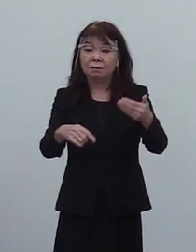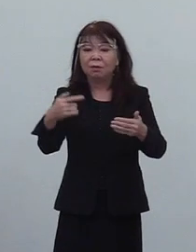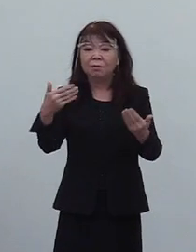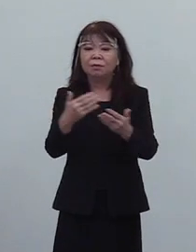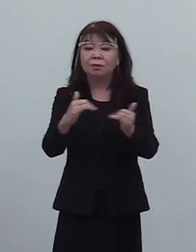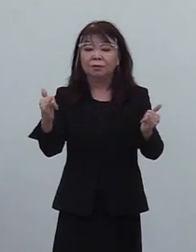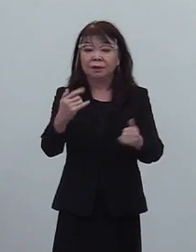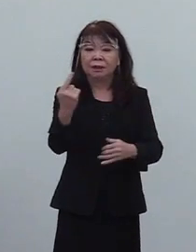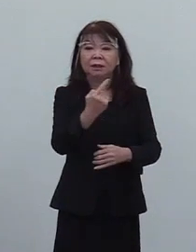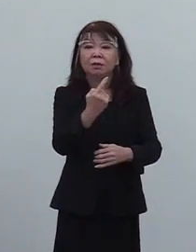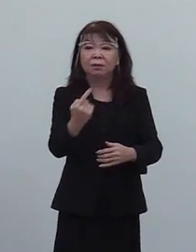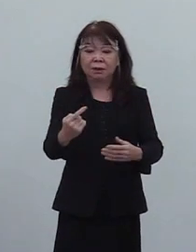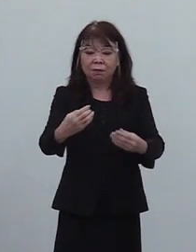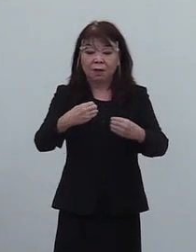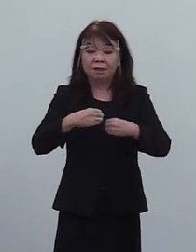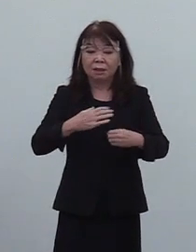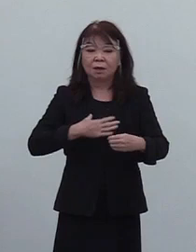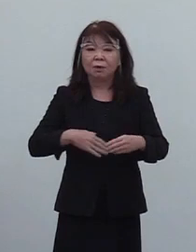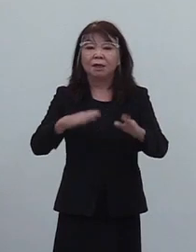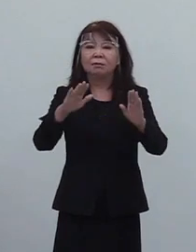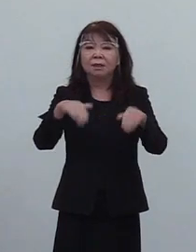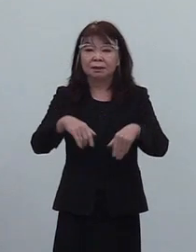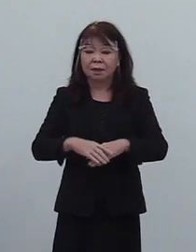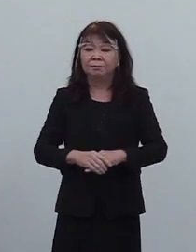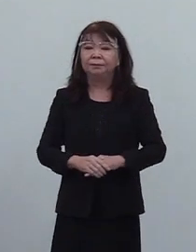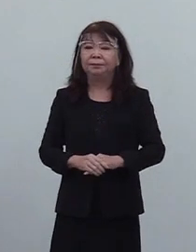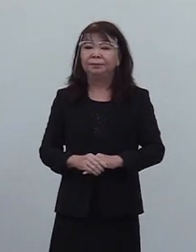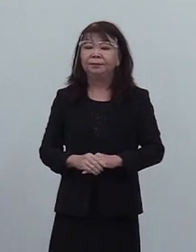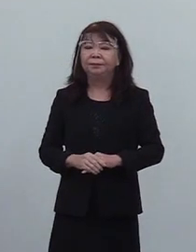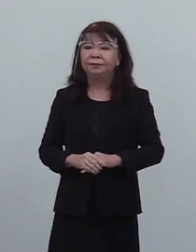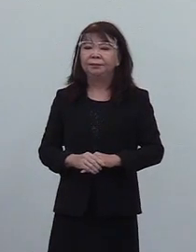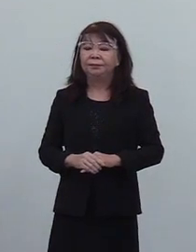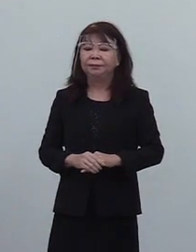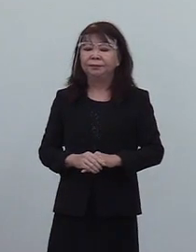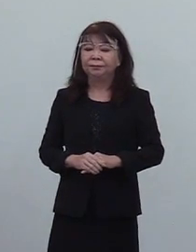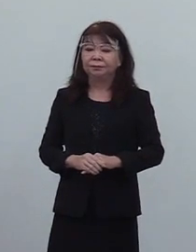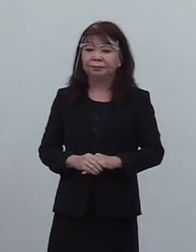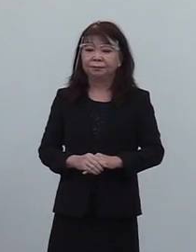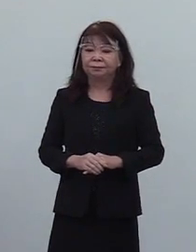員1名の感染が確認されたものであります。